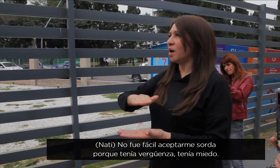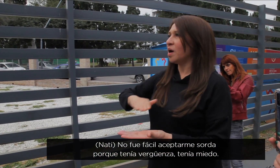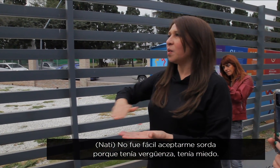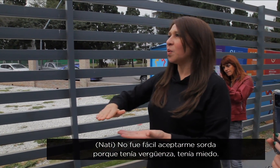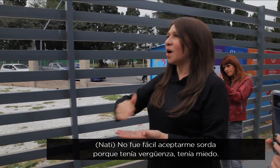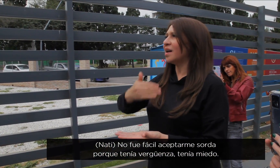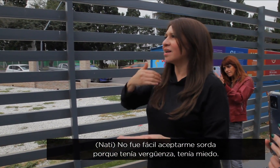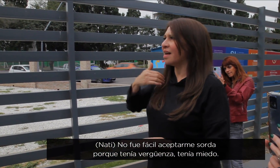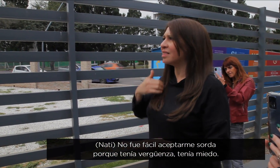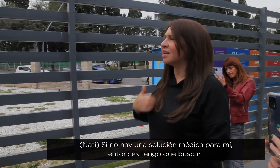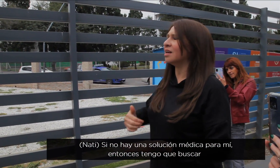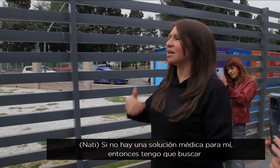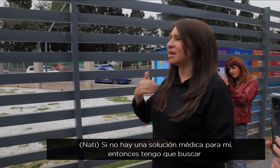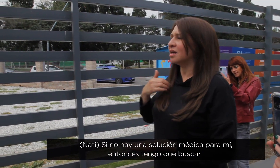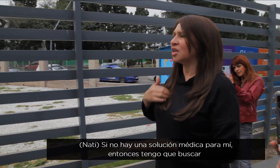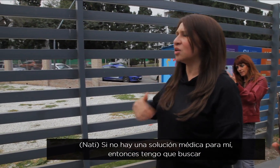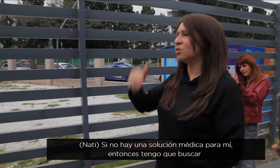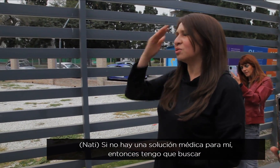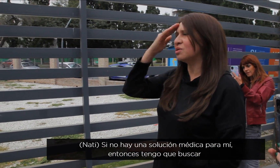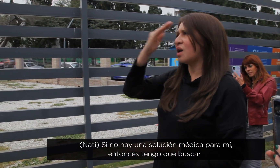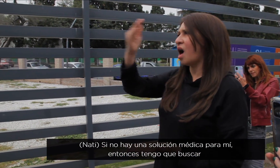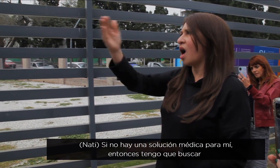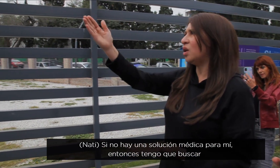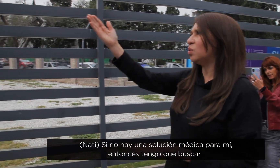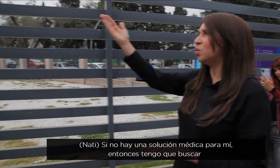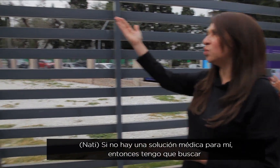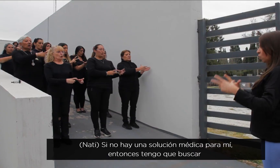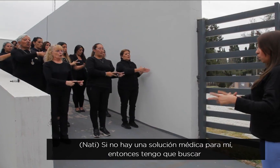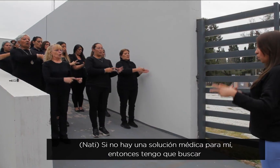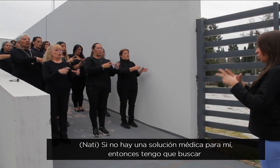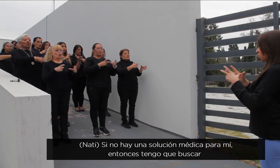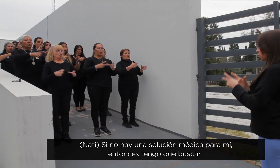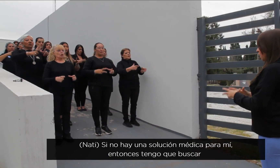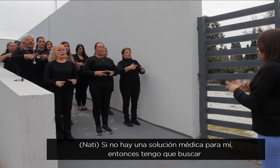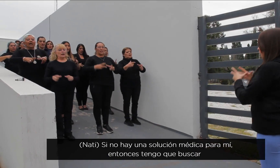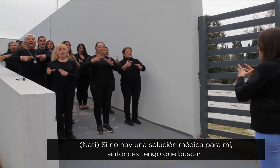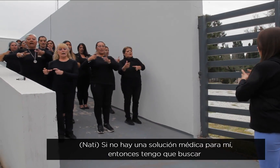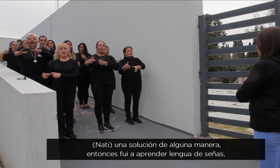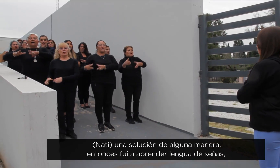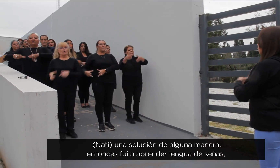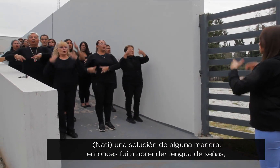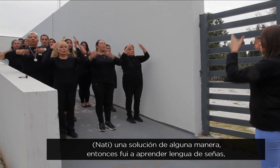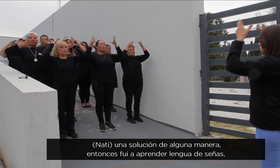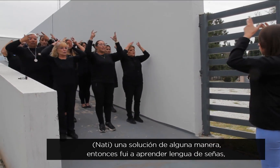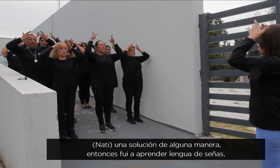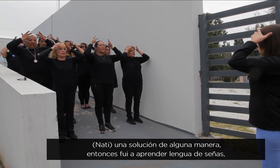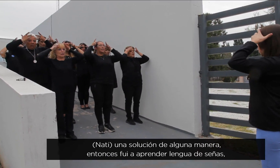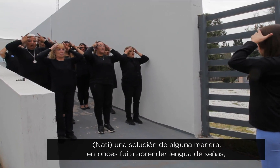miedo. Si no hay una solución médica para mí, entonces tengo que buscar una solución de alguna manera.